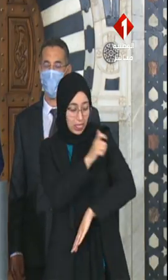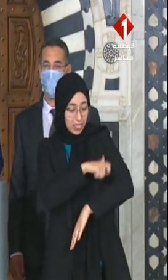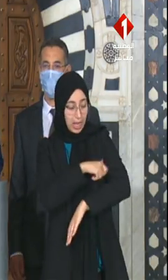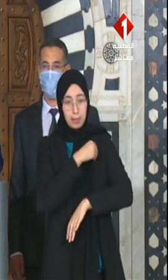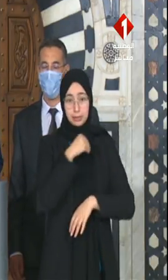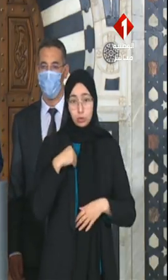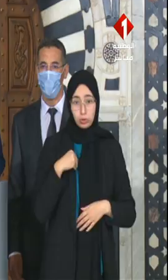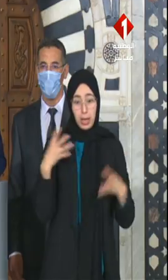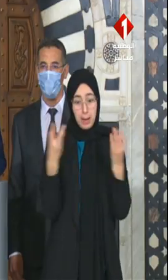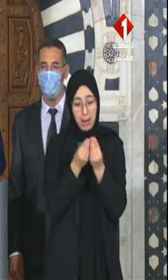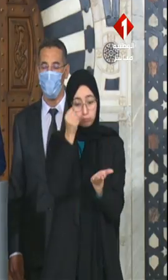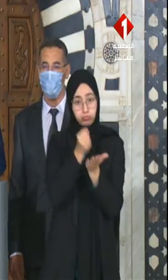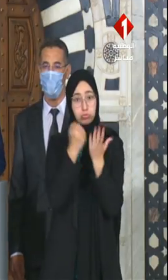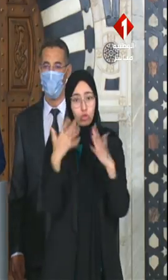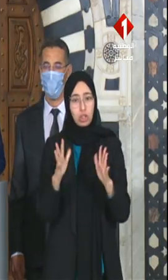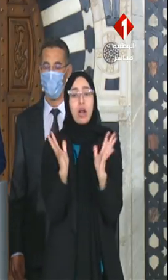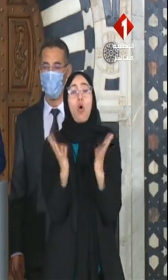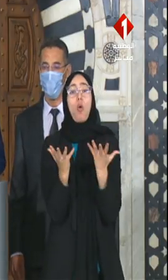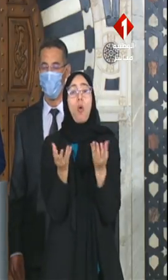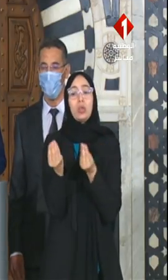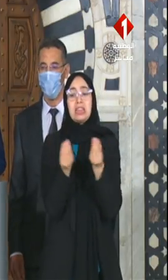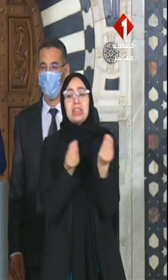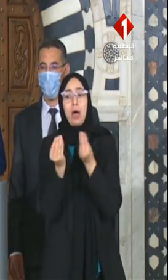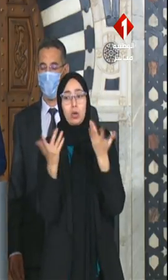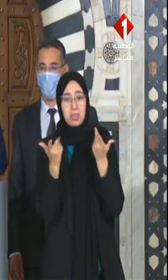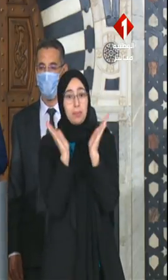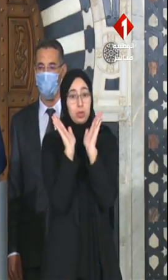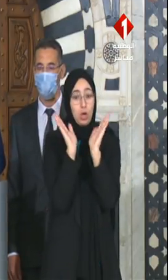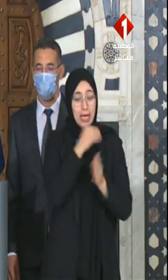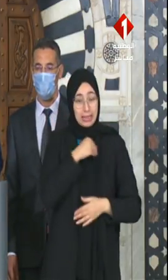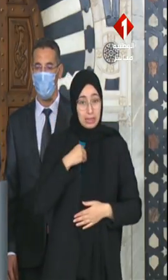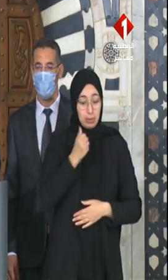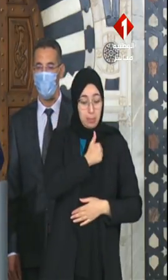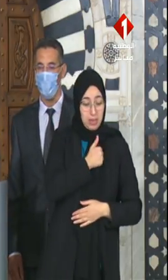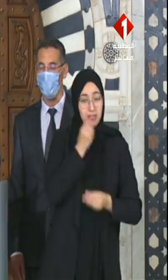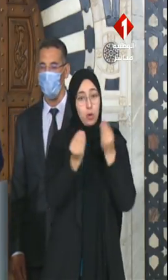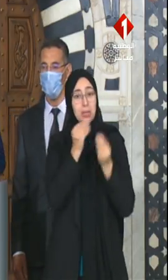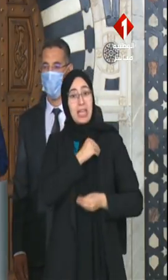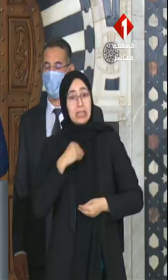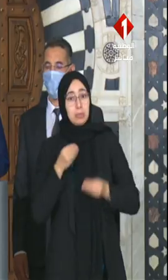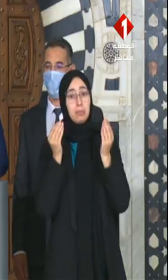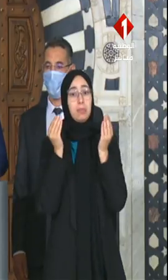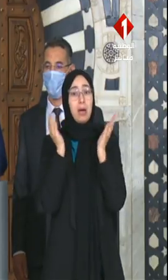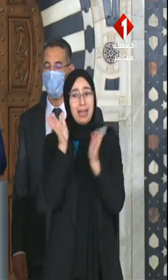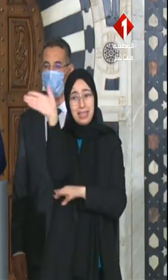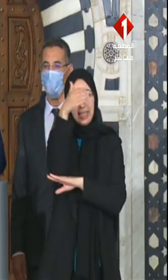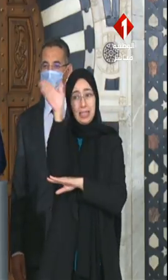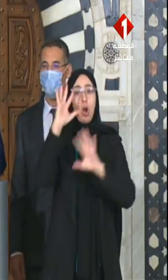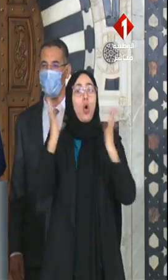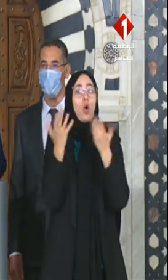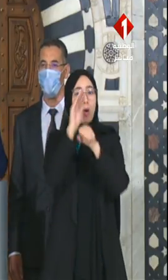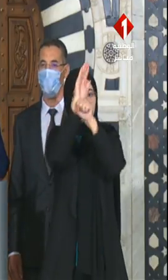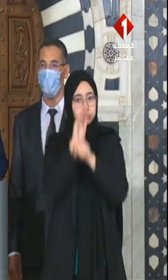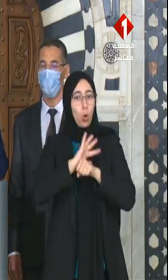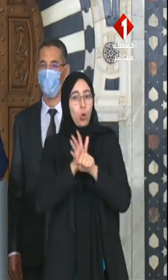هذه ووضعنا أسس التعاون بين أطباء القطاع العام والقطاع الخاص للتكفل بمرضى الكوفيد